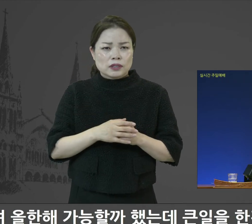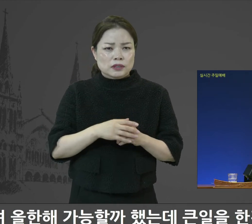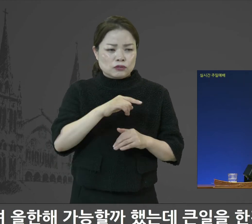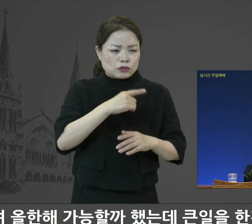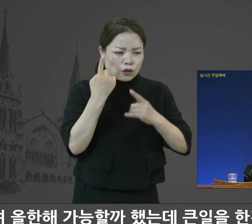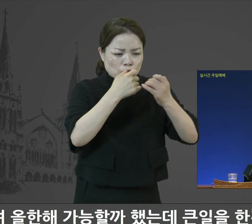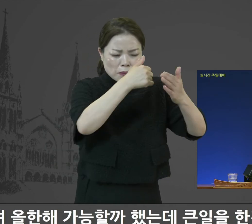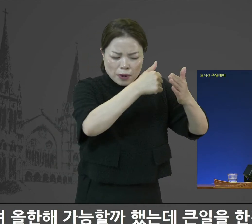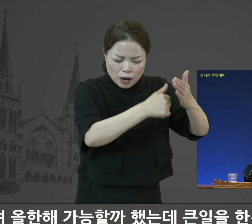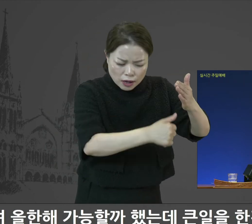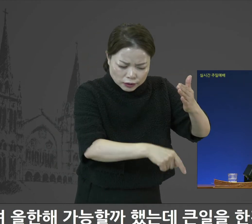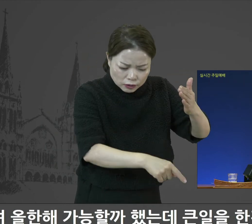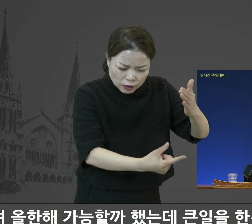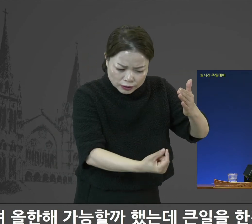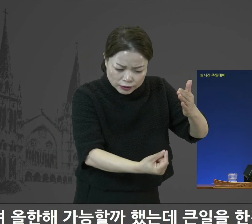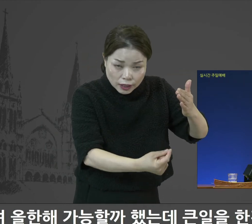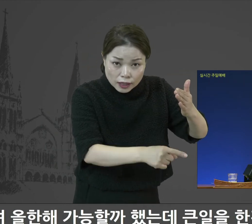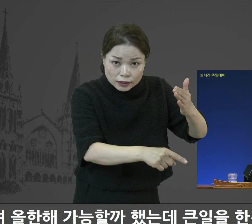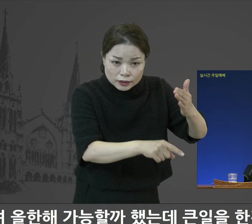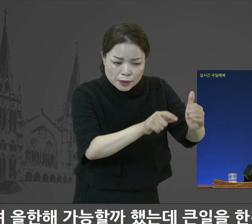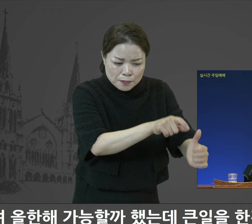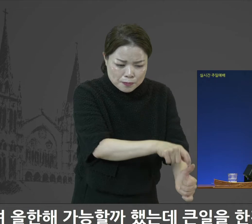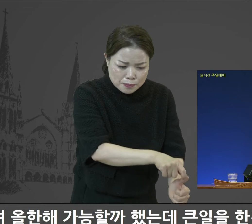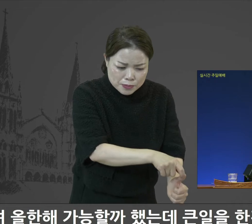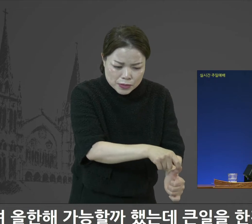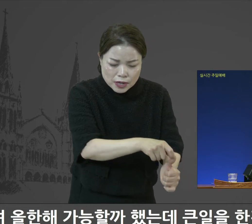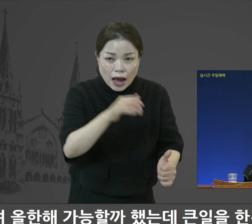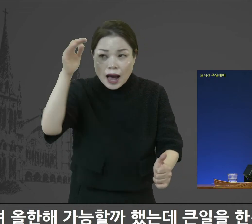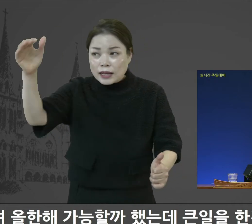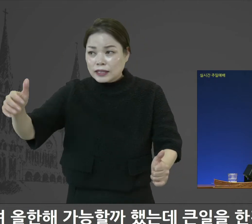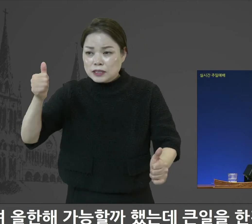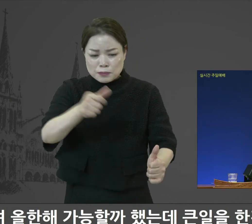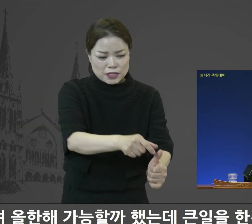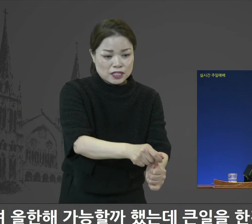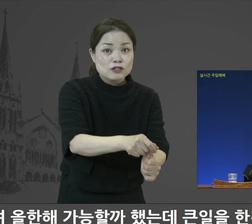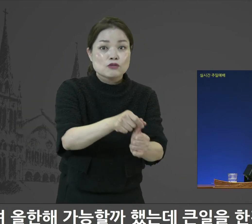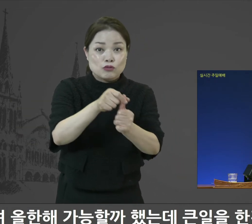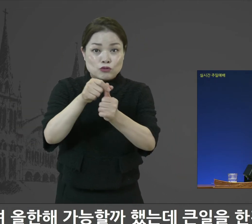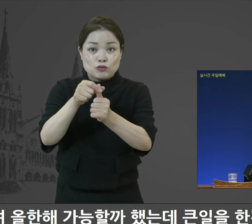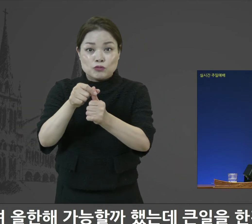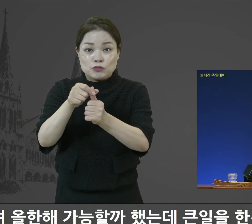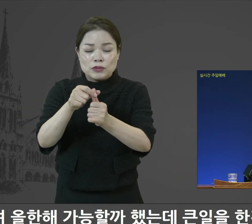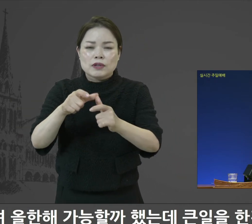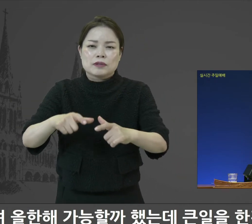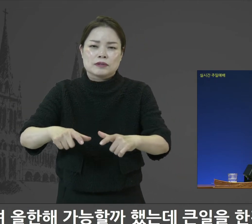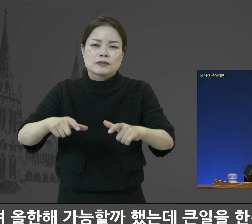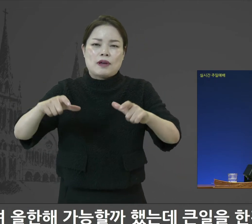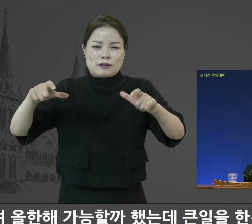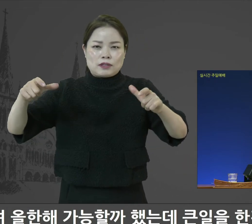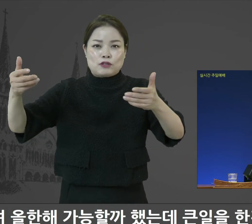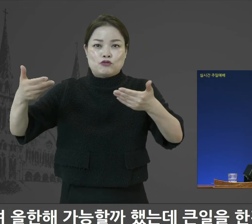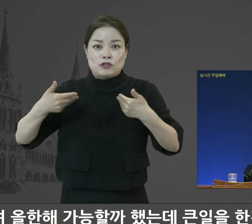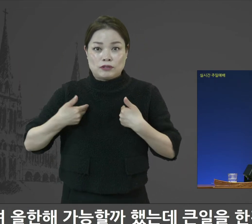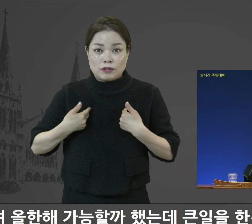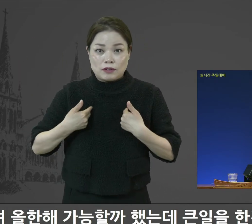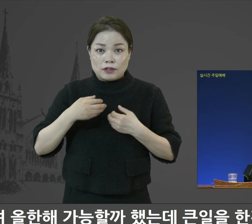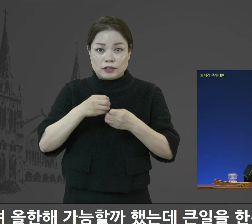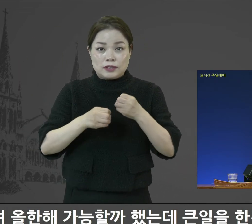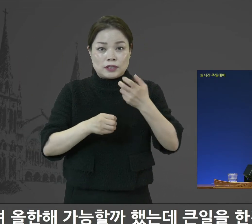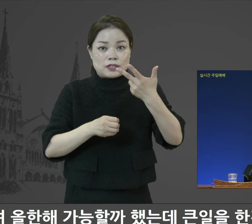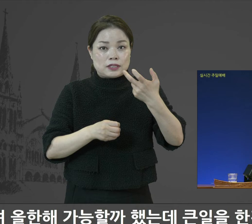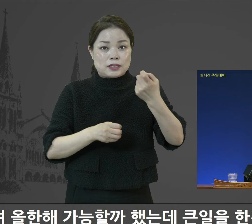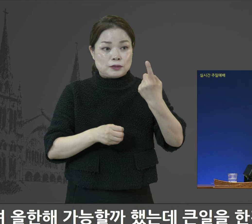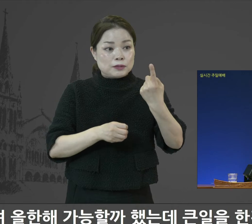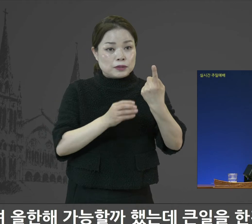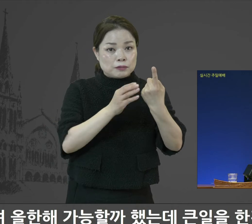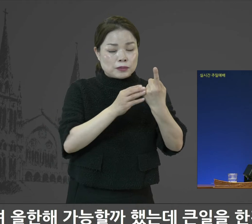빠진 것 같을 때 하나님이 그것을 붙들어 이끌어 올려주셨을 뿐만 아니라 창대케 하셨다고 얘기해요. 여러분, 시편 71편